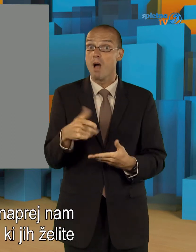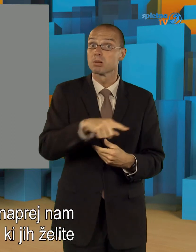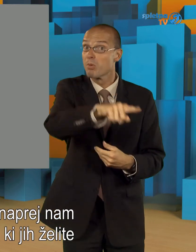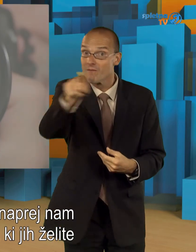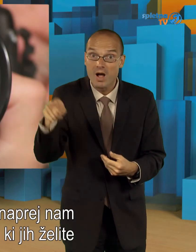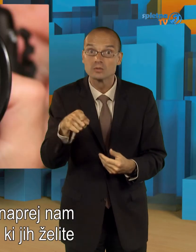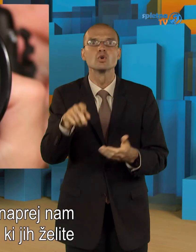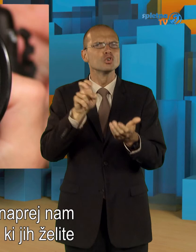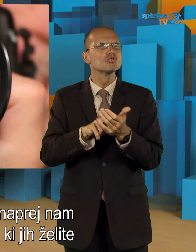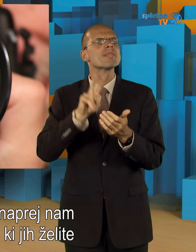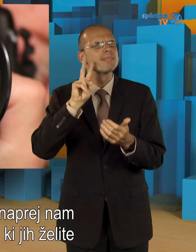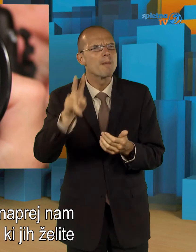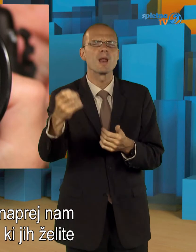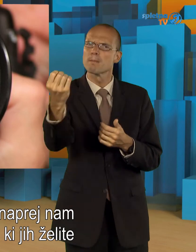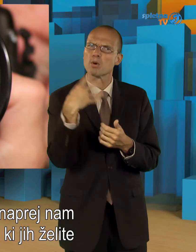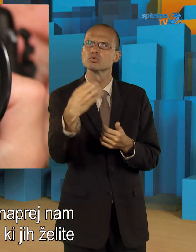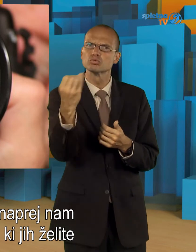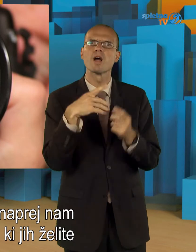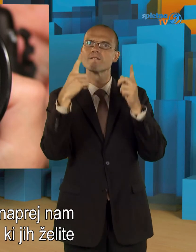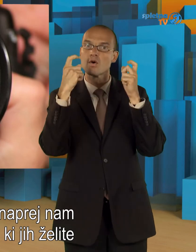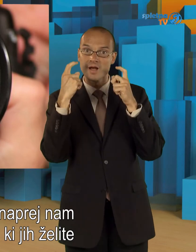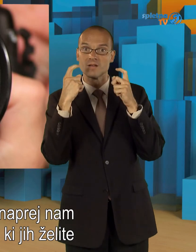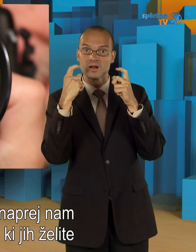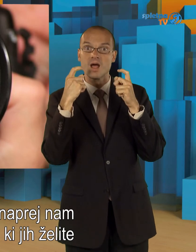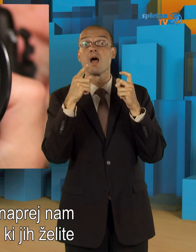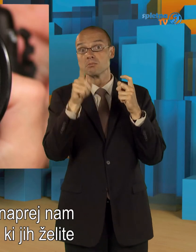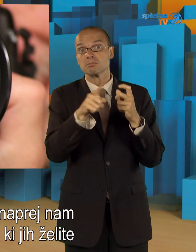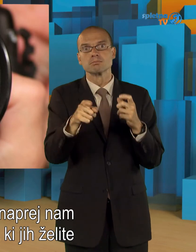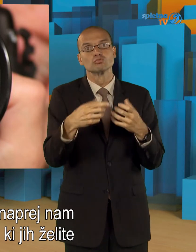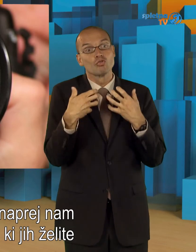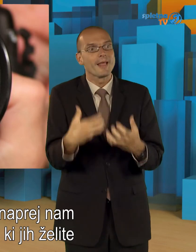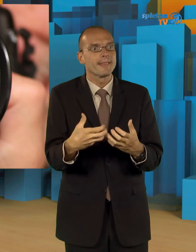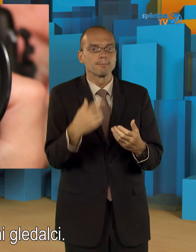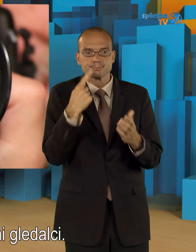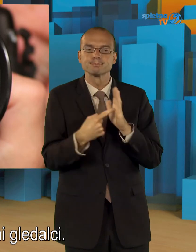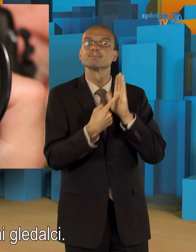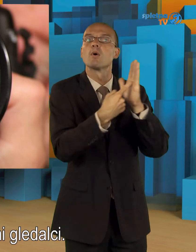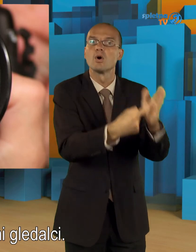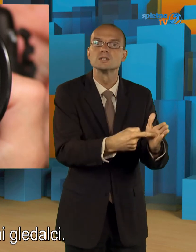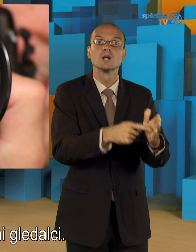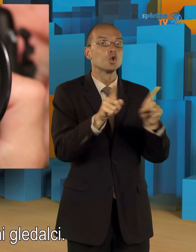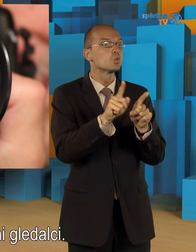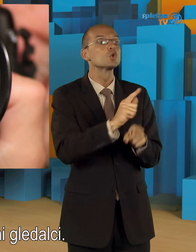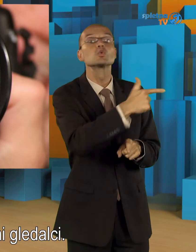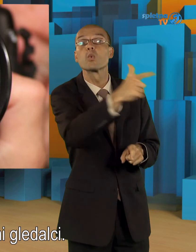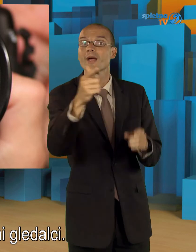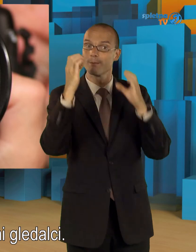Vabimo vas, da še naprej pošiljate fotografije, ki jih želite deliti tudi z drugimi gledalci.